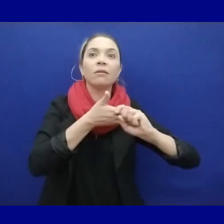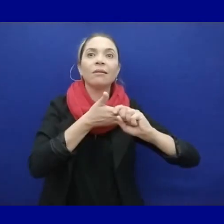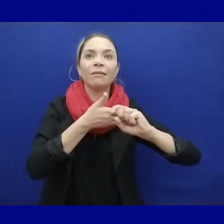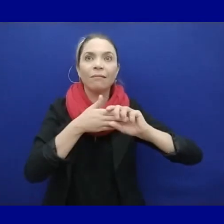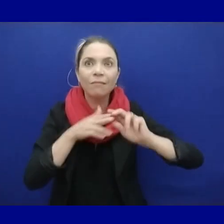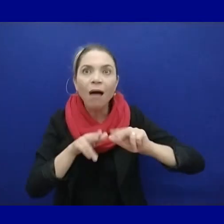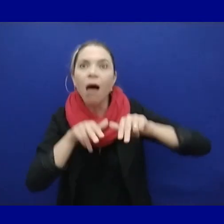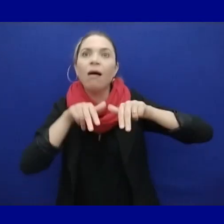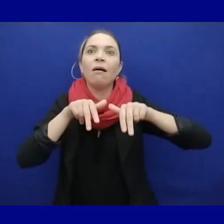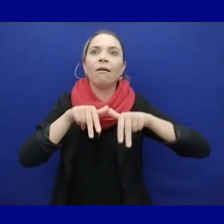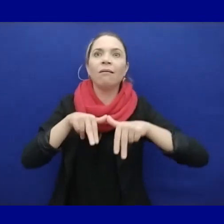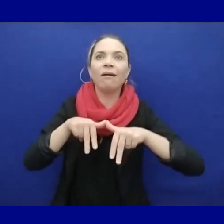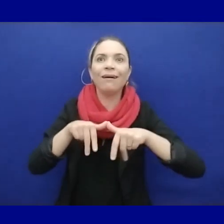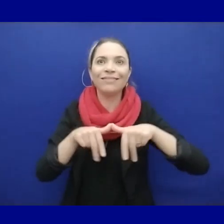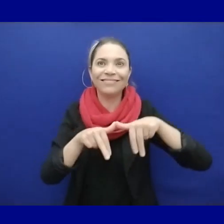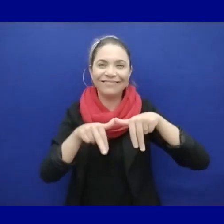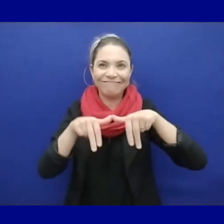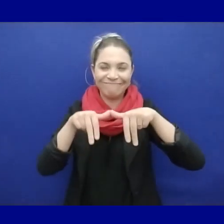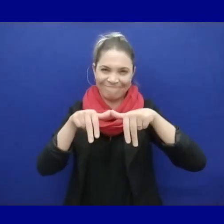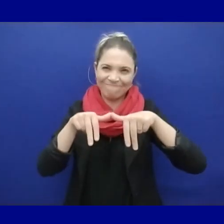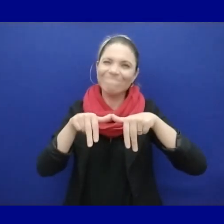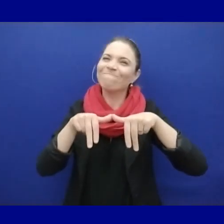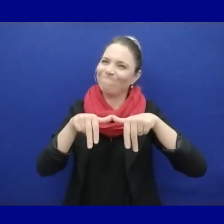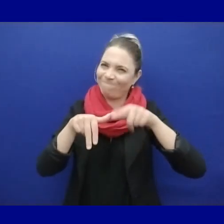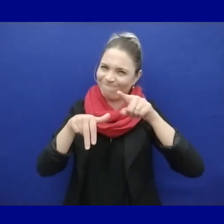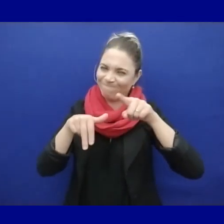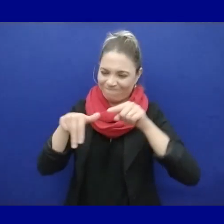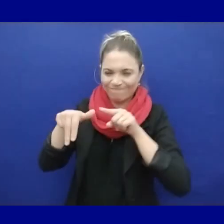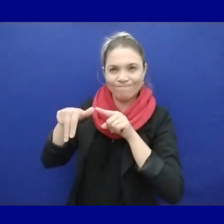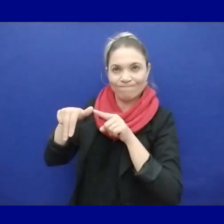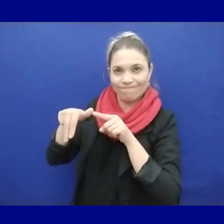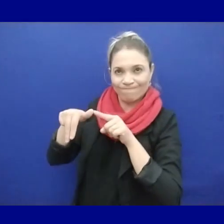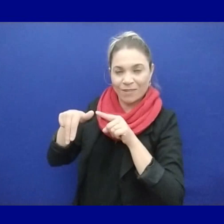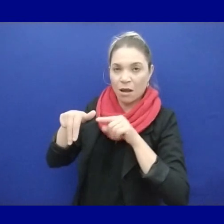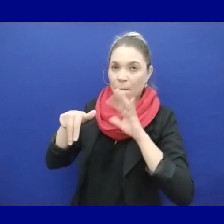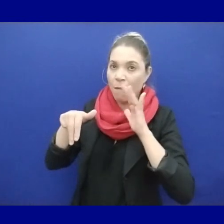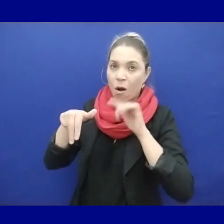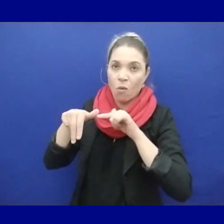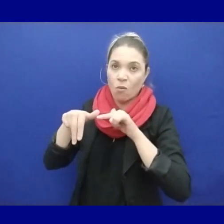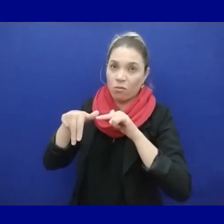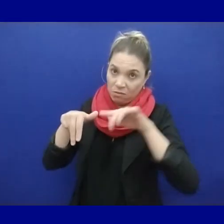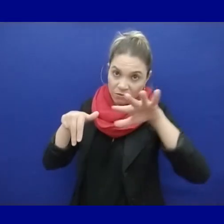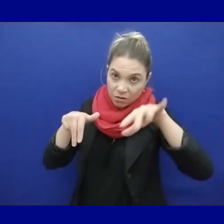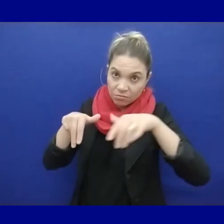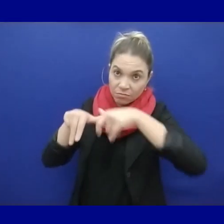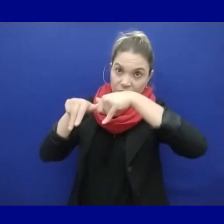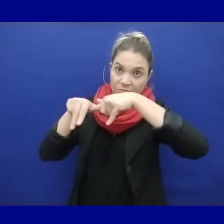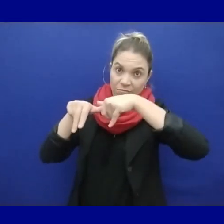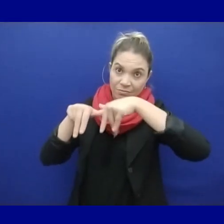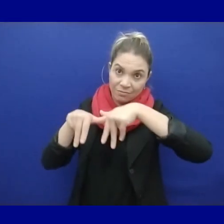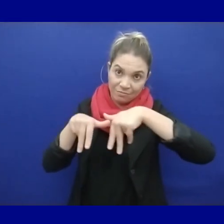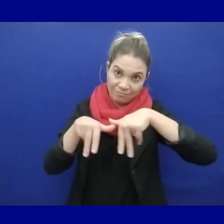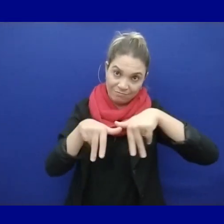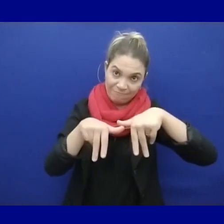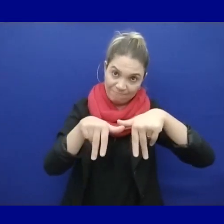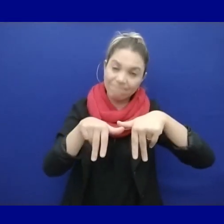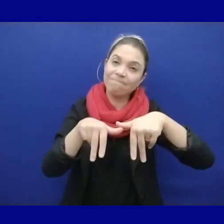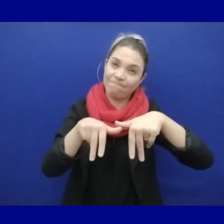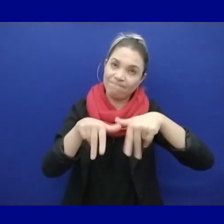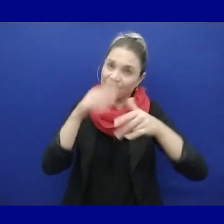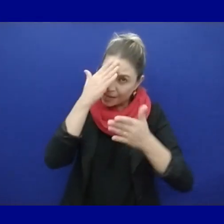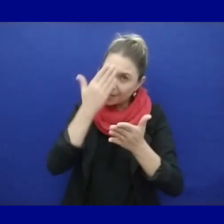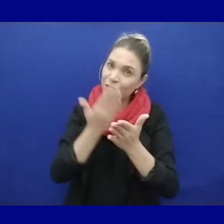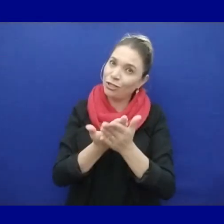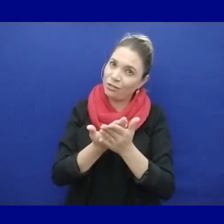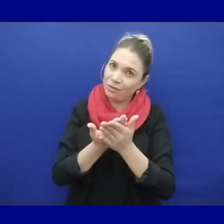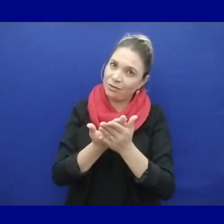nele você estará seguro. Crê no Senhor Jesus Cristo e será salvo tu, e se vier a crer em Cristo,